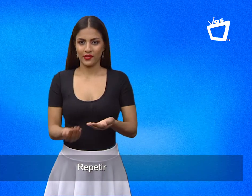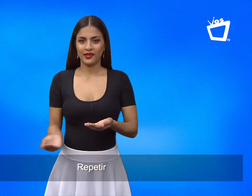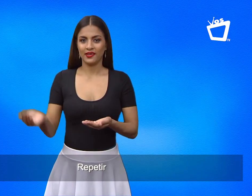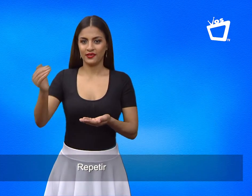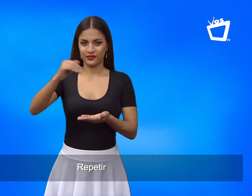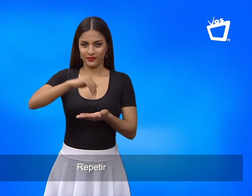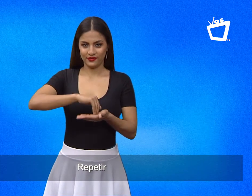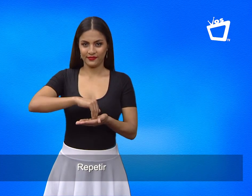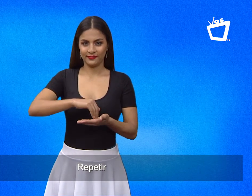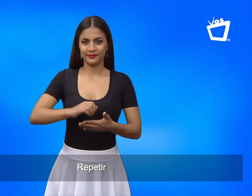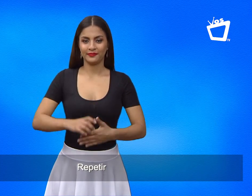Repetir.